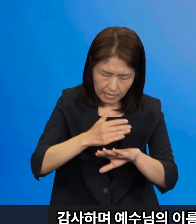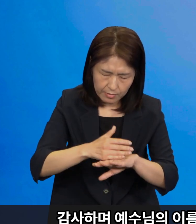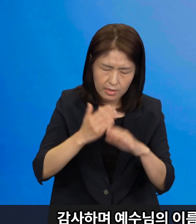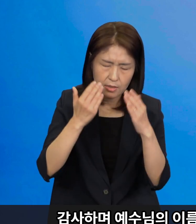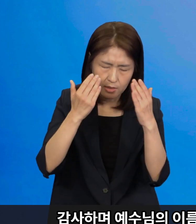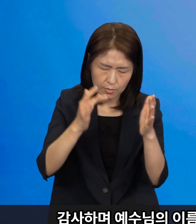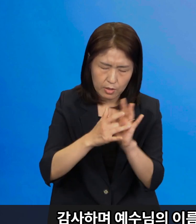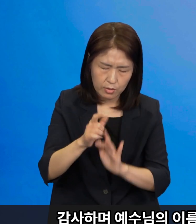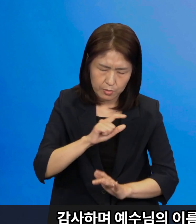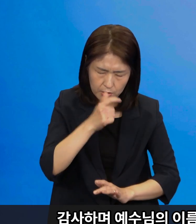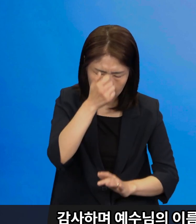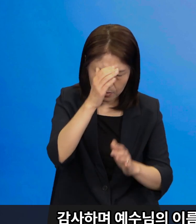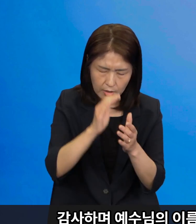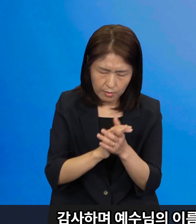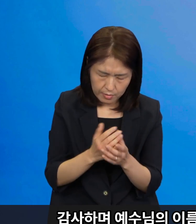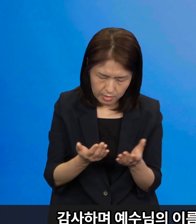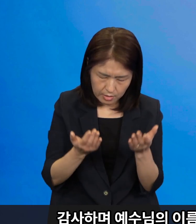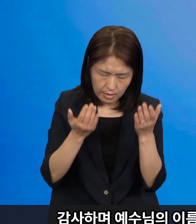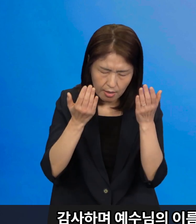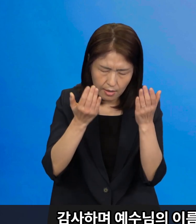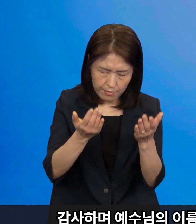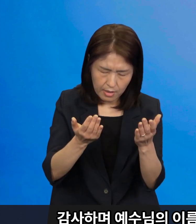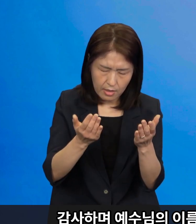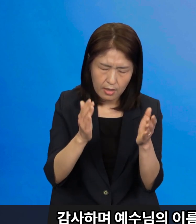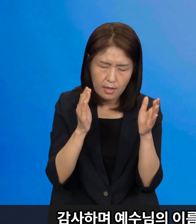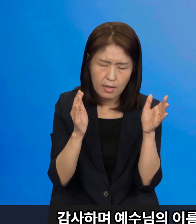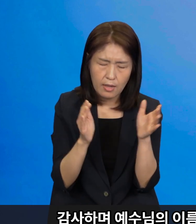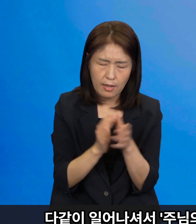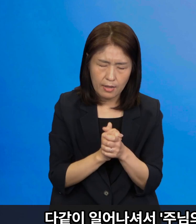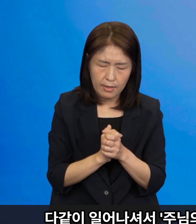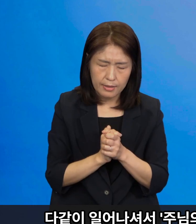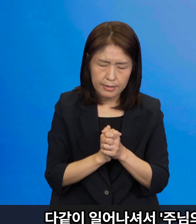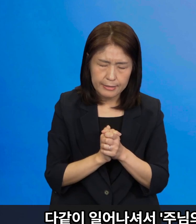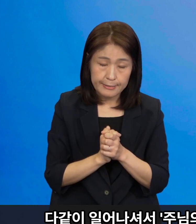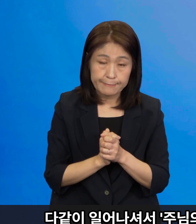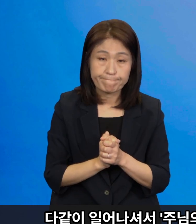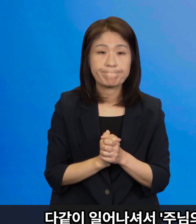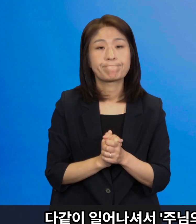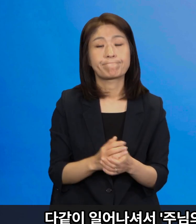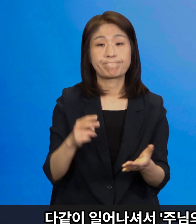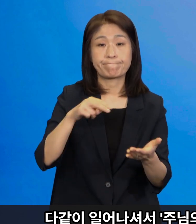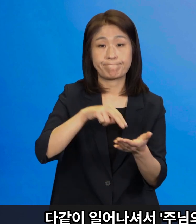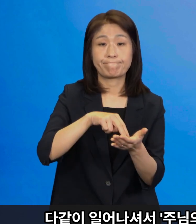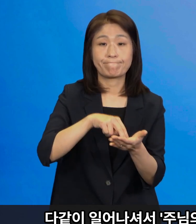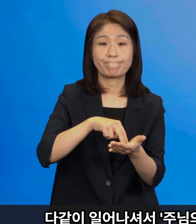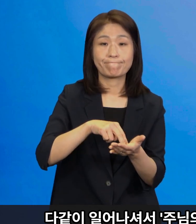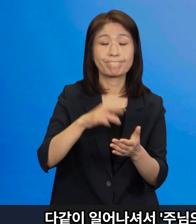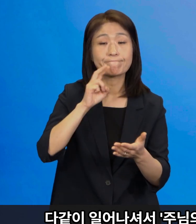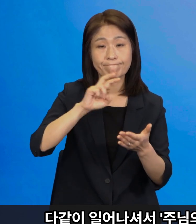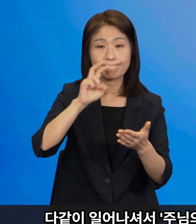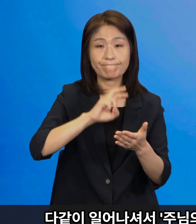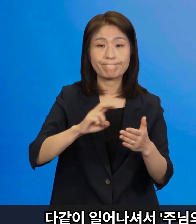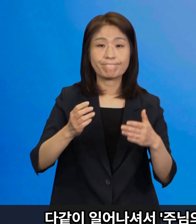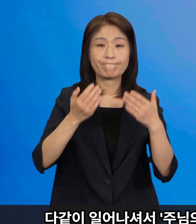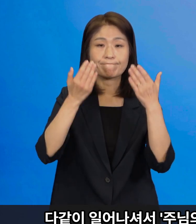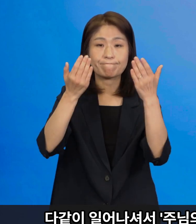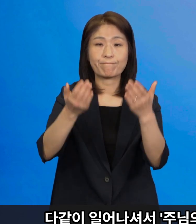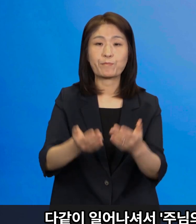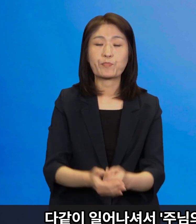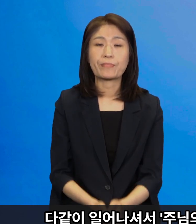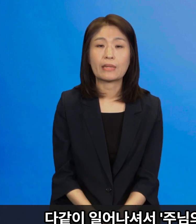예수님의 이름으로 축복하며 기도드립니다. 아멘. 다 같이 일어나셔서 주님의 선하심 찬양하며 봉헌